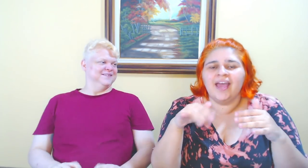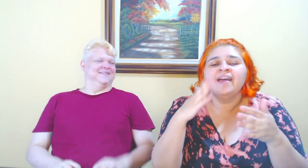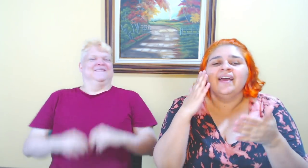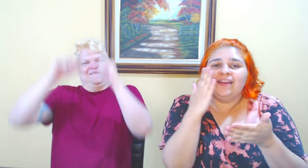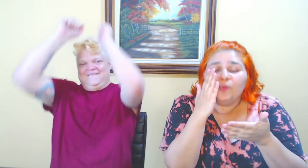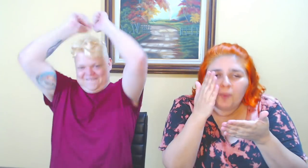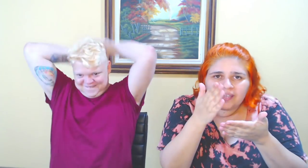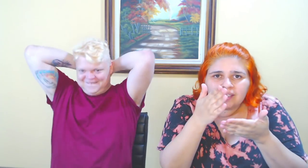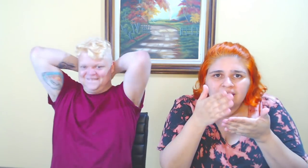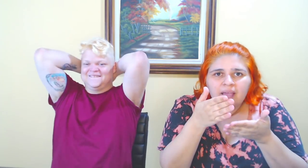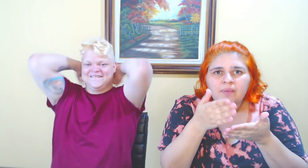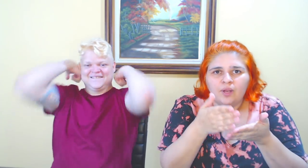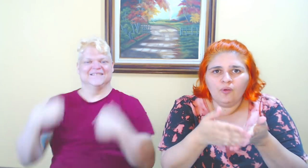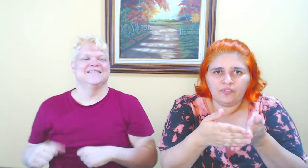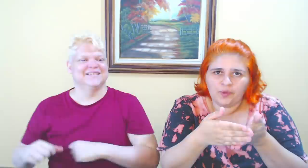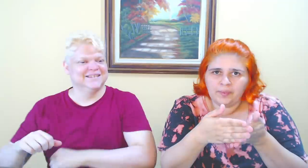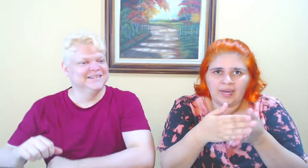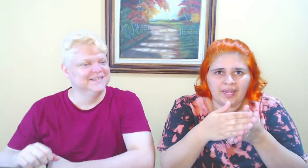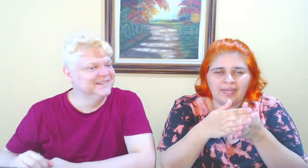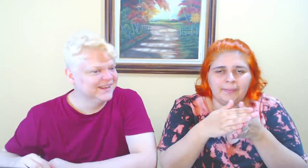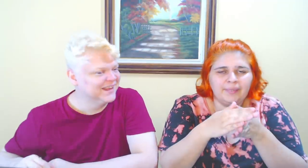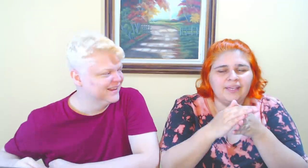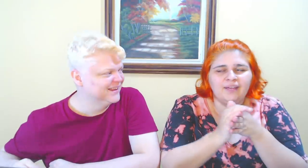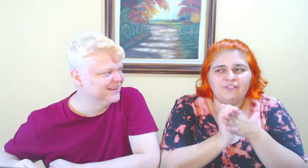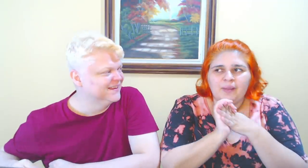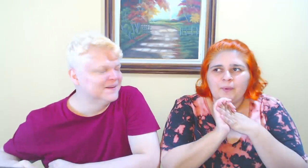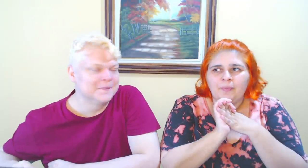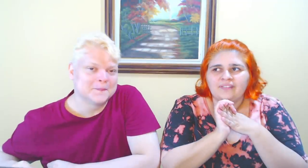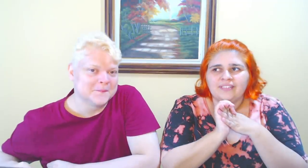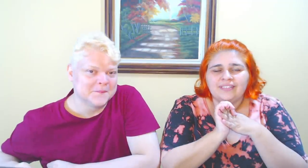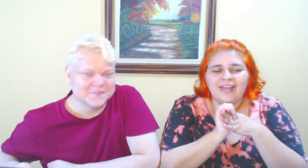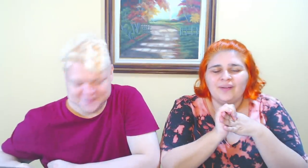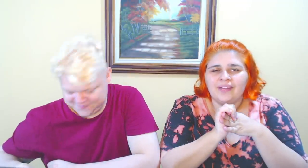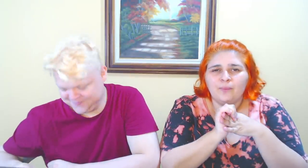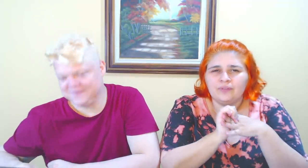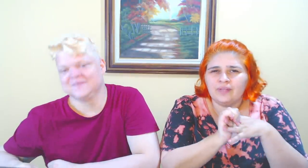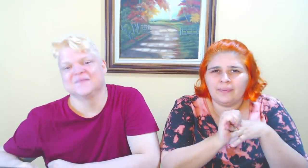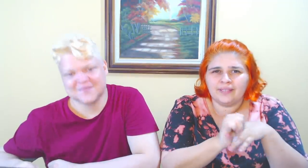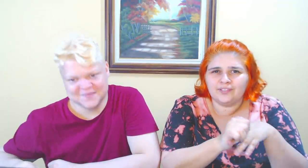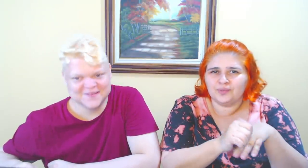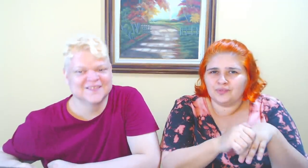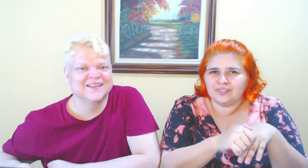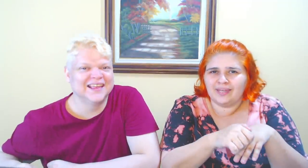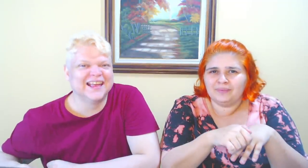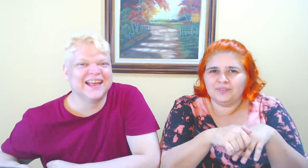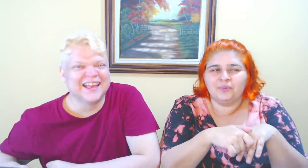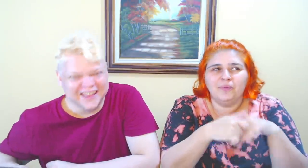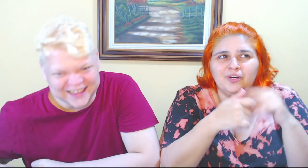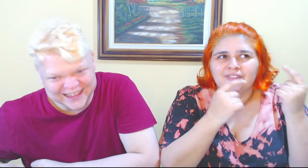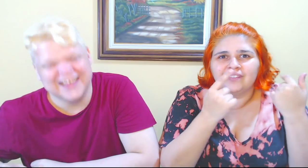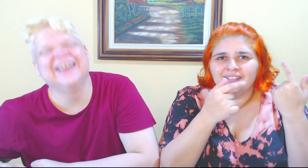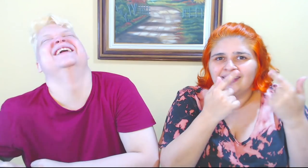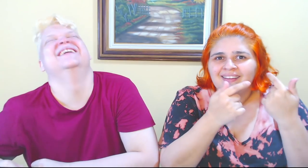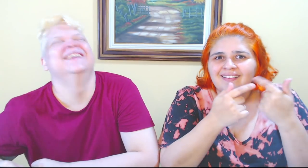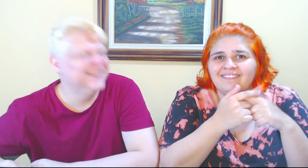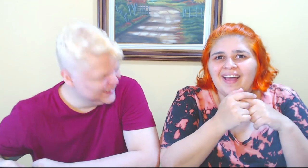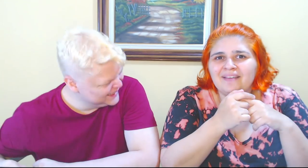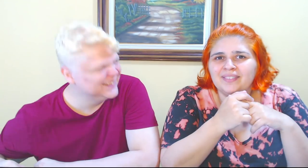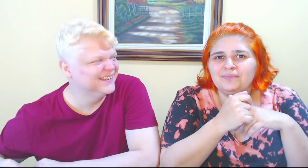No momento que terminou o filme lá na cabine Eu virei para o pano e falei assim Cara, eu queria muito dar play de novo Você vai vir tipo Moço, vai mais uma